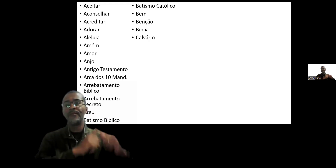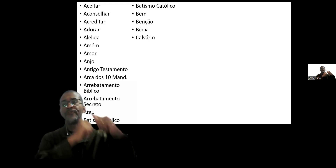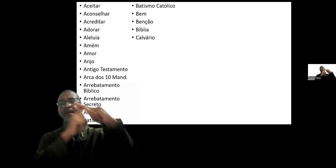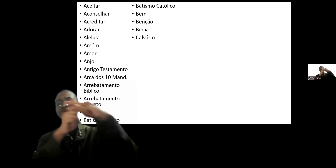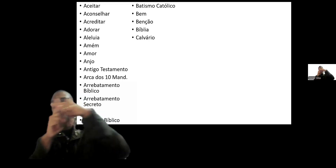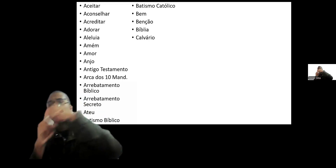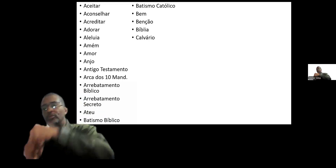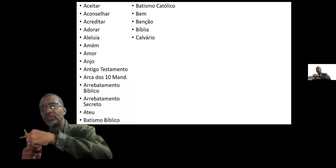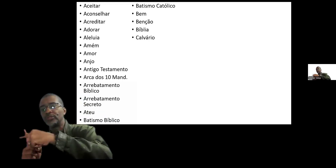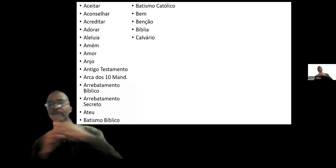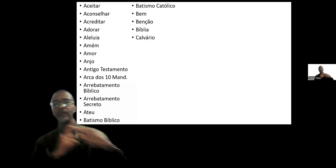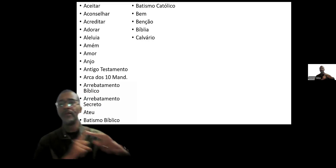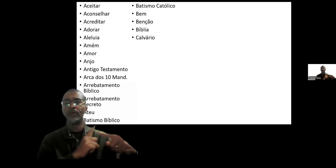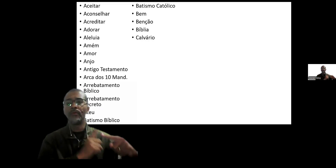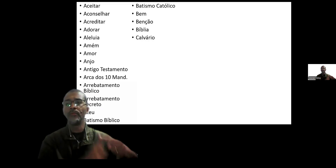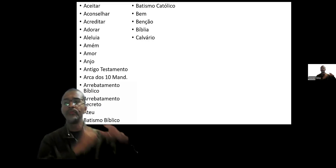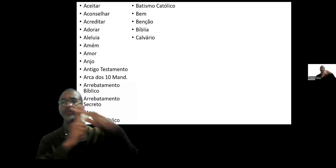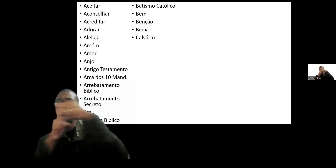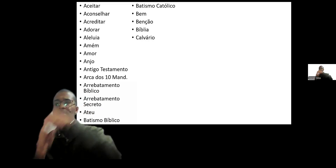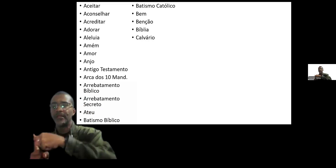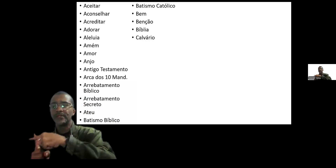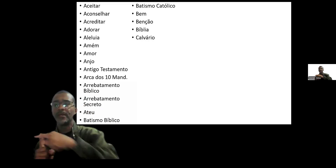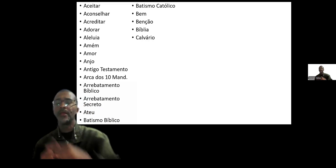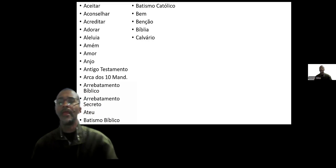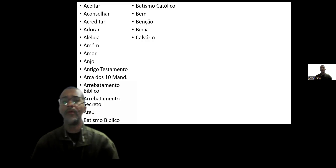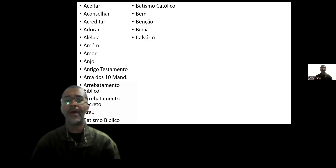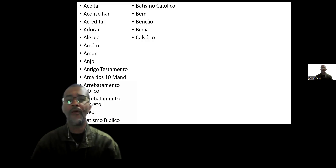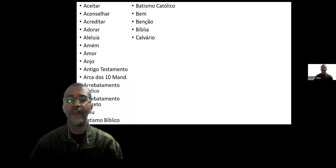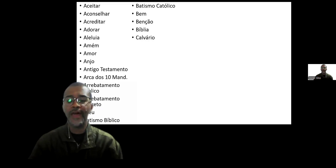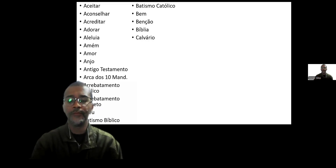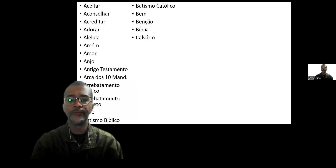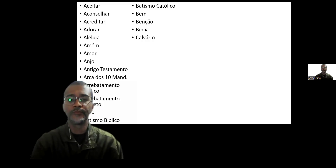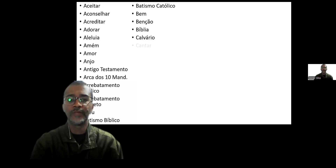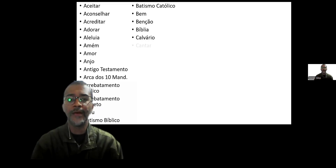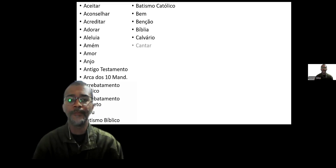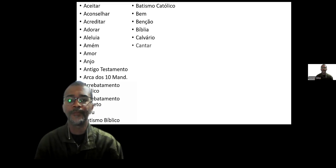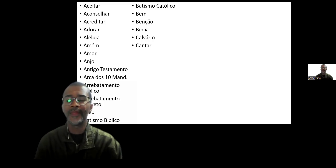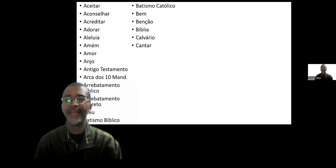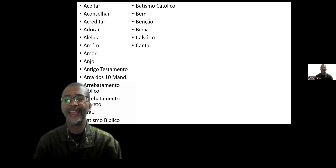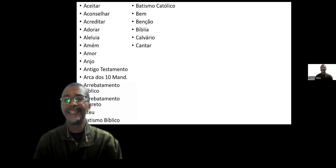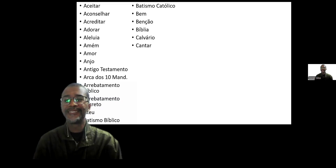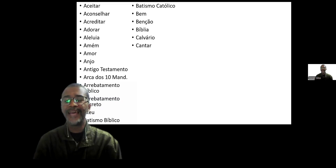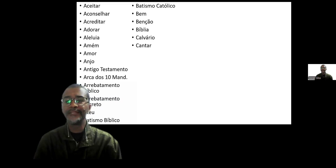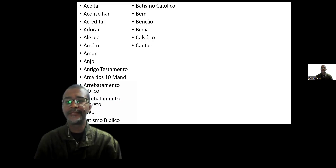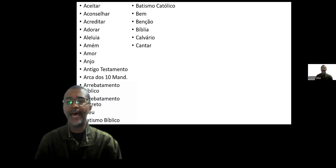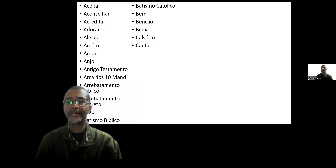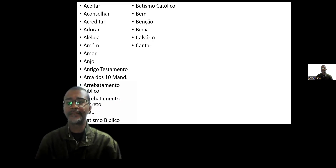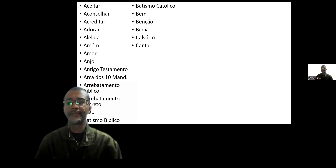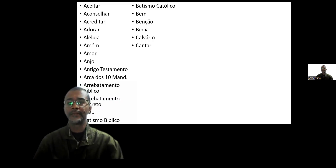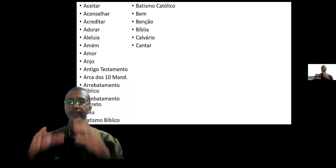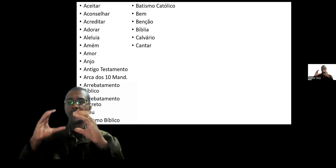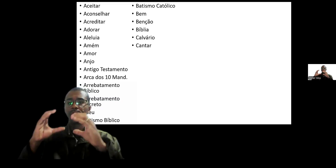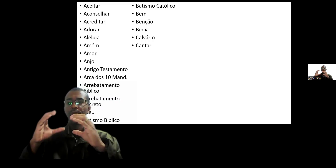fazendo aquele movimento do monte, tá vendo? Então, um, dois, três. É o Calvário, tá?